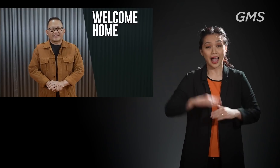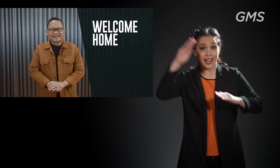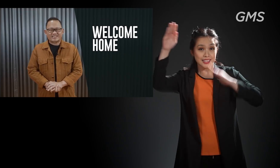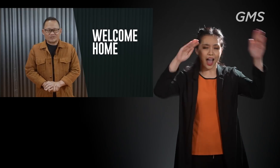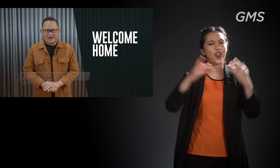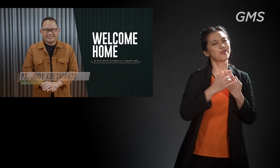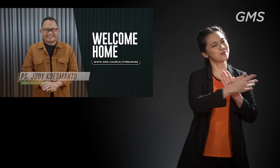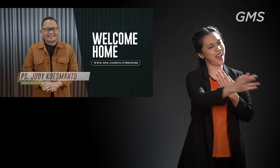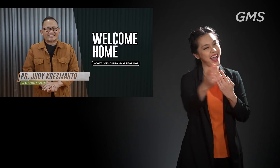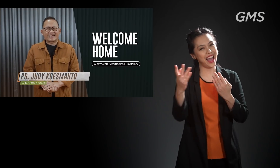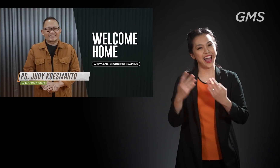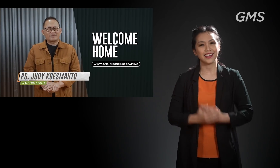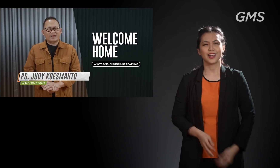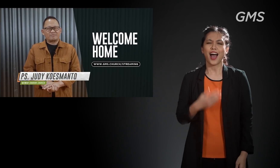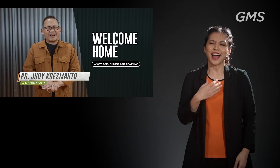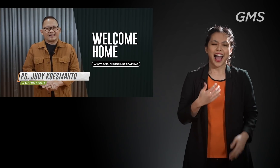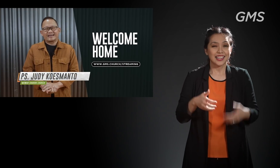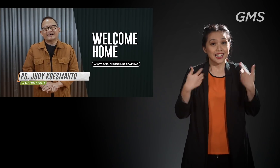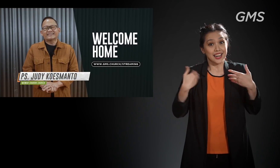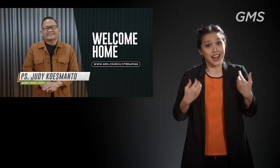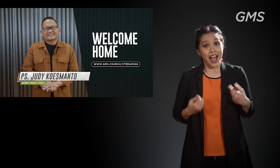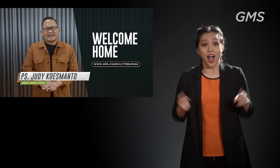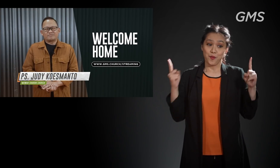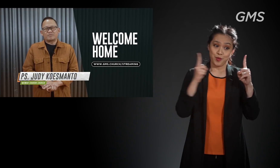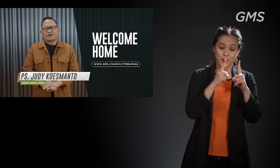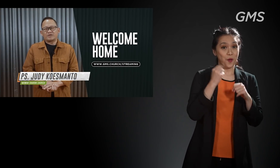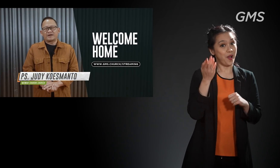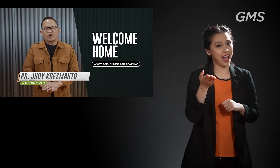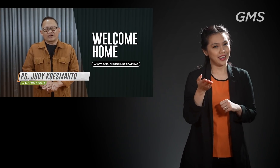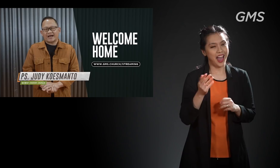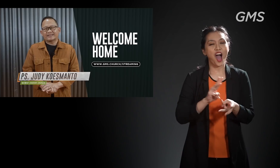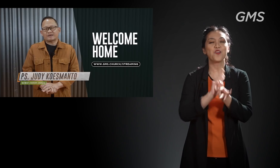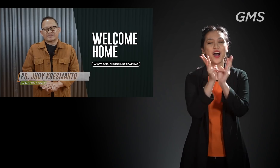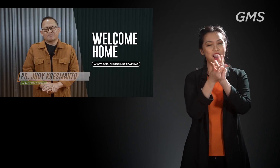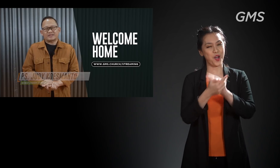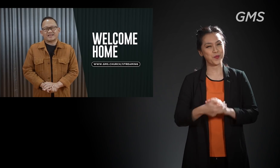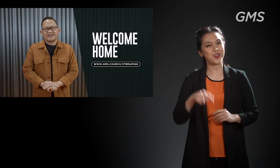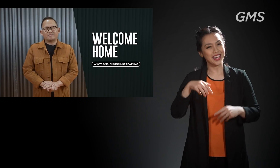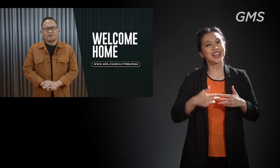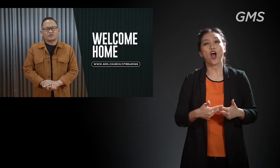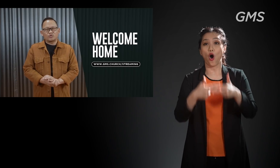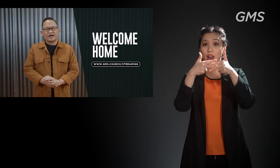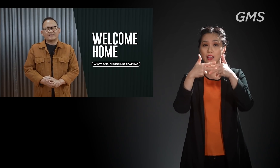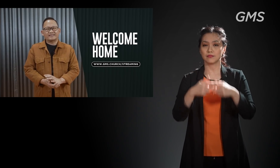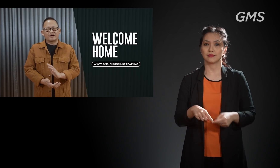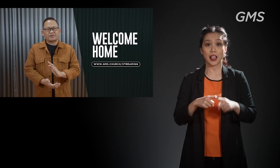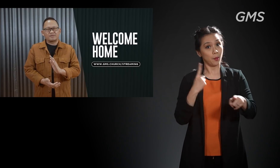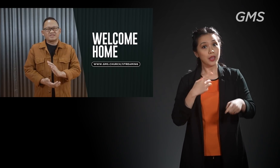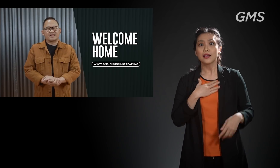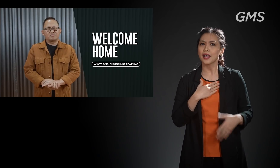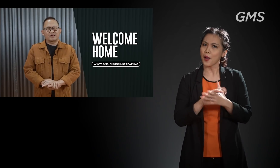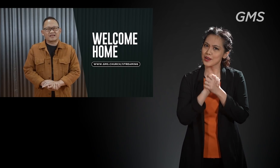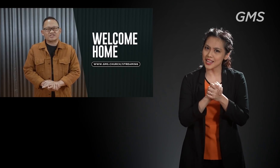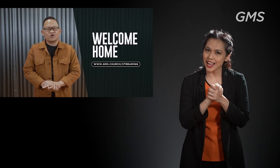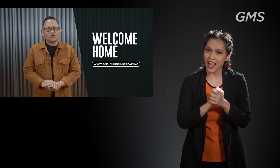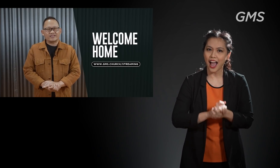Shalom jemaat yang dikasihi Tuhan, senang sekali menyapa Anda sekalipun melalui ibadah online. Tapi saya percaya bahwa Tuhan tidak pernah